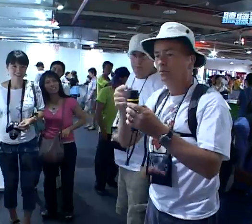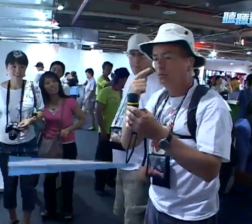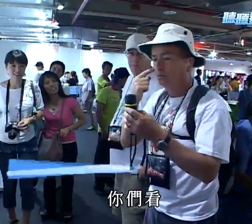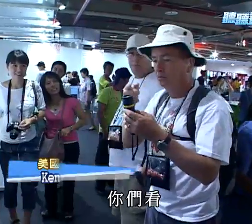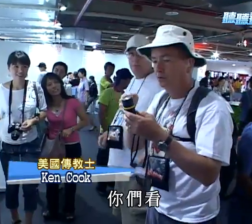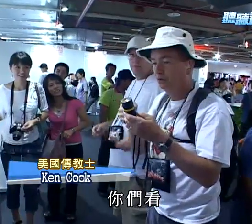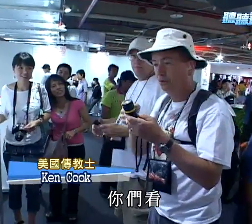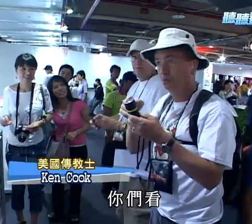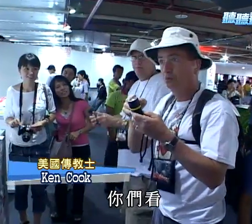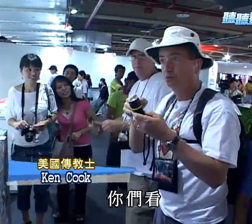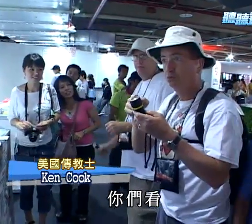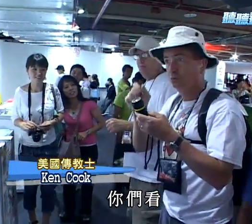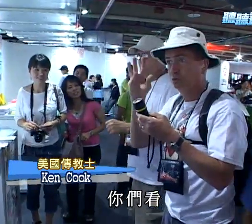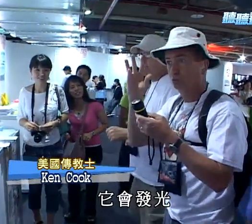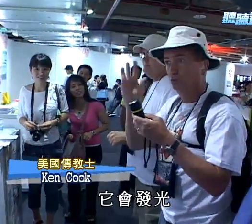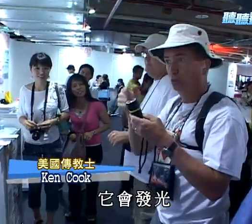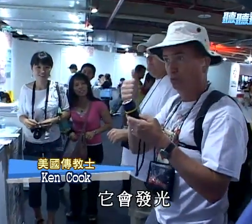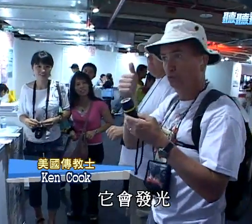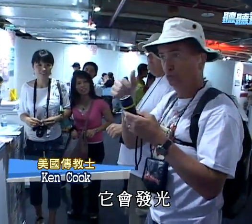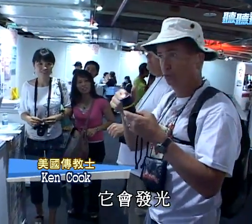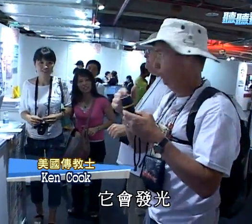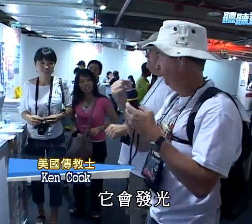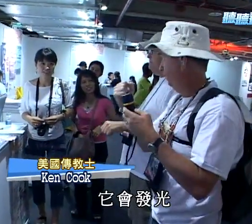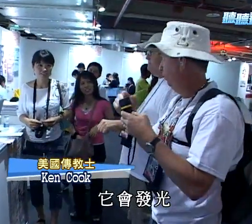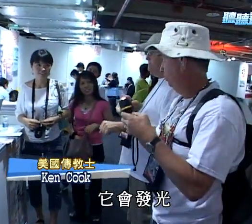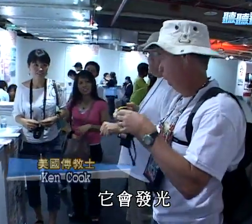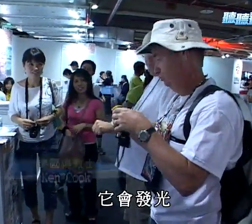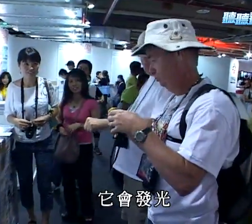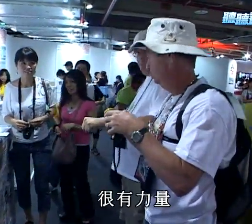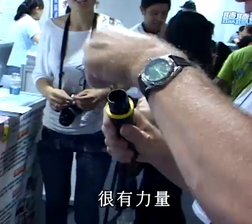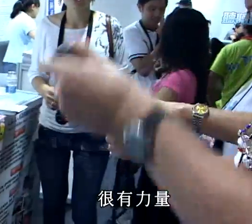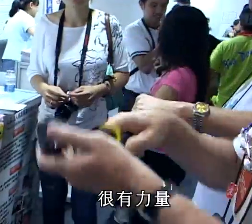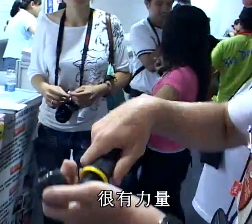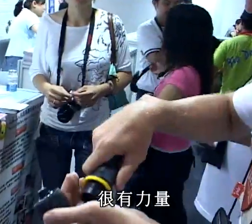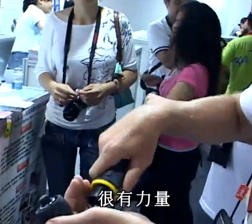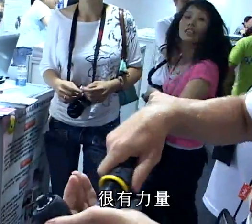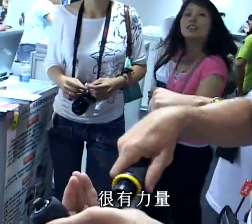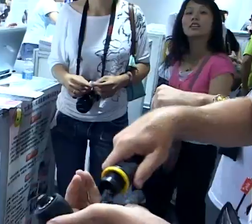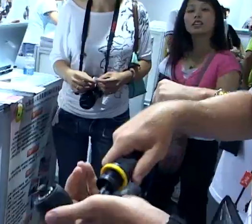你们看啊，它会发光，很有力量。